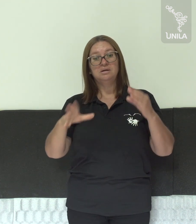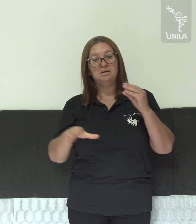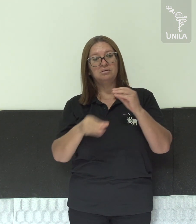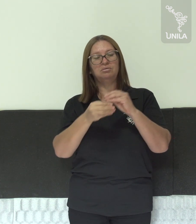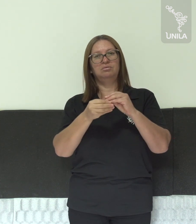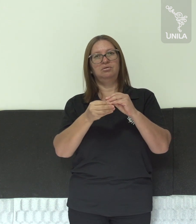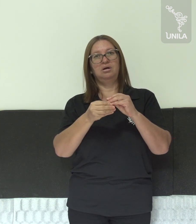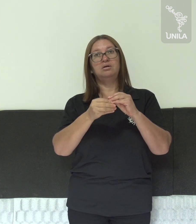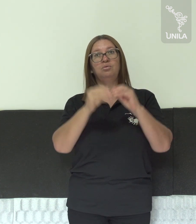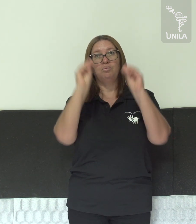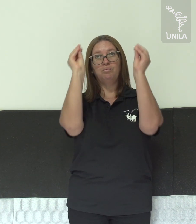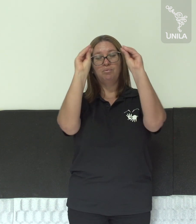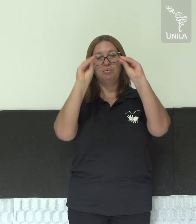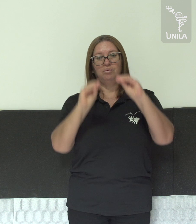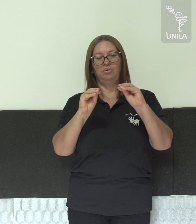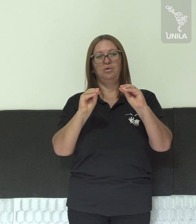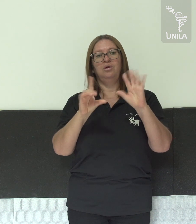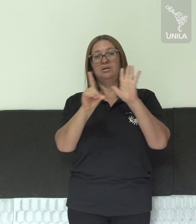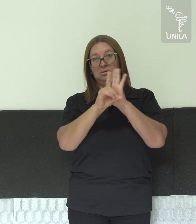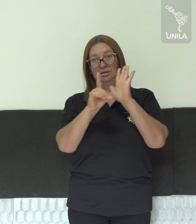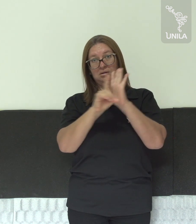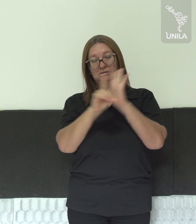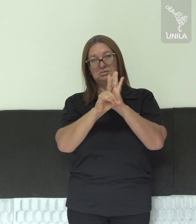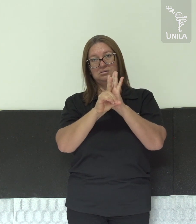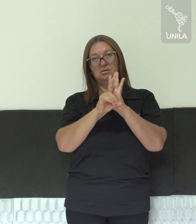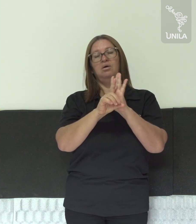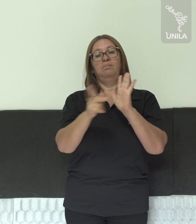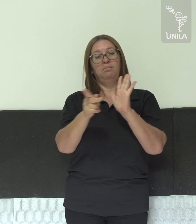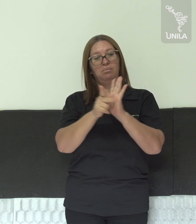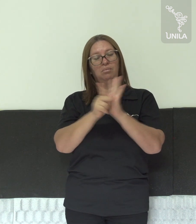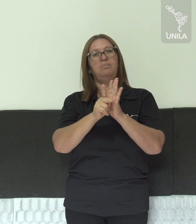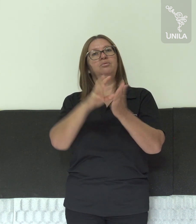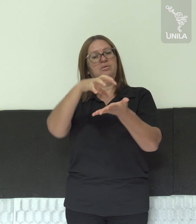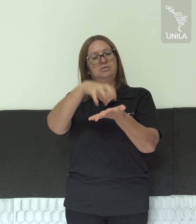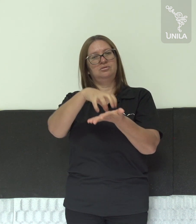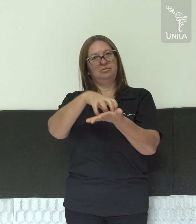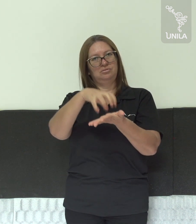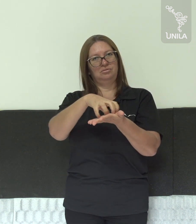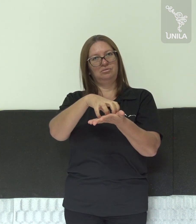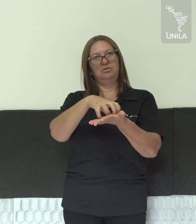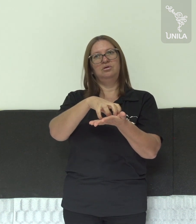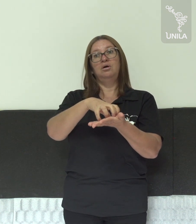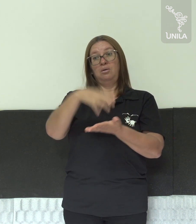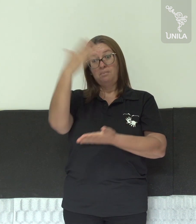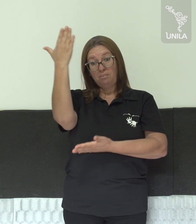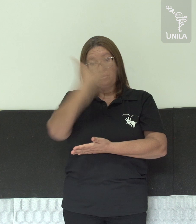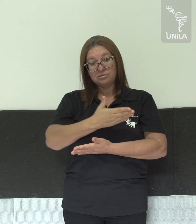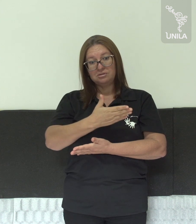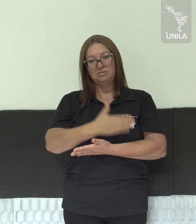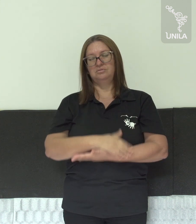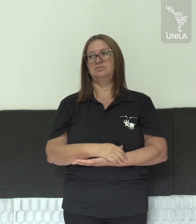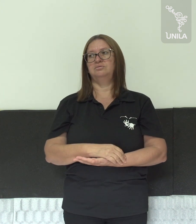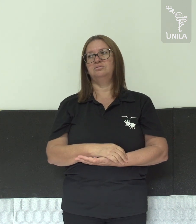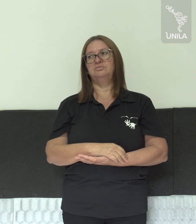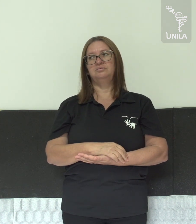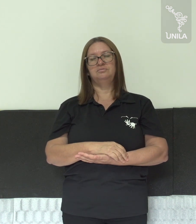ao formulário eletrônico declaração expedida pela instituição de ensino, atestando esta condição,